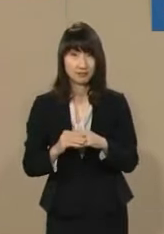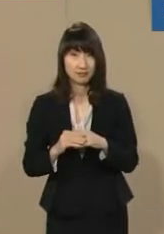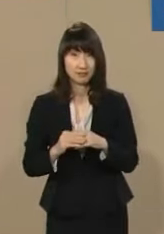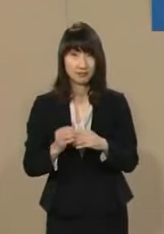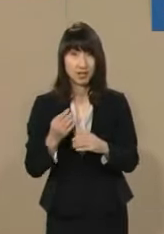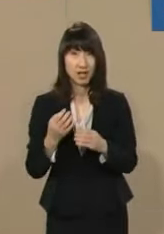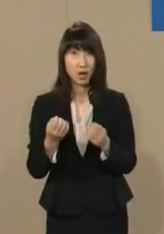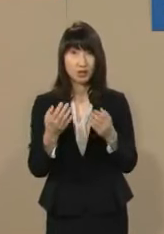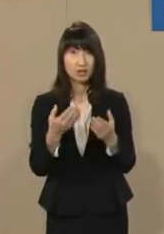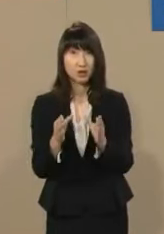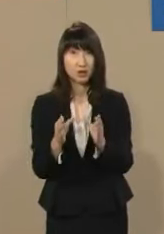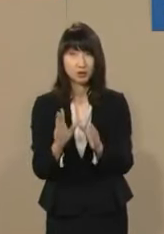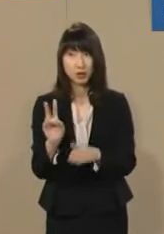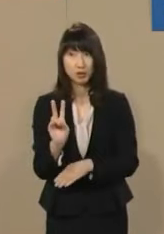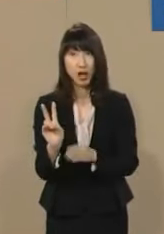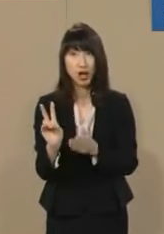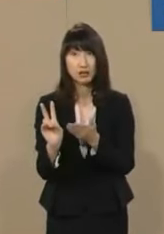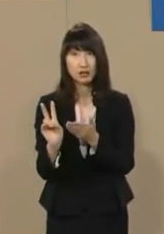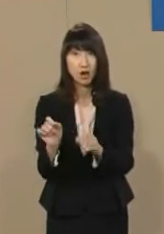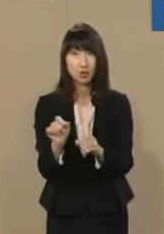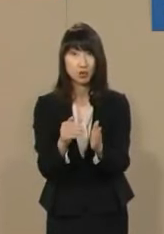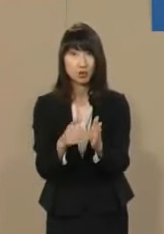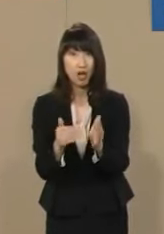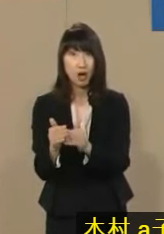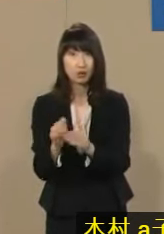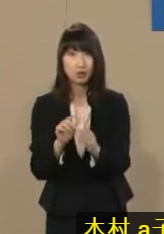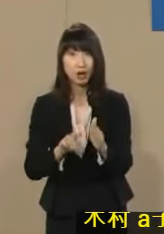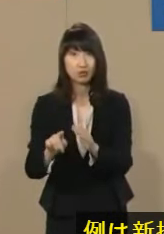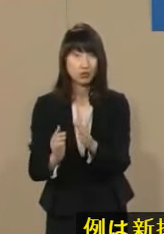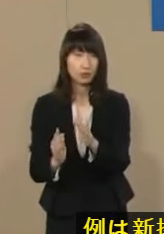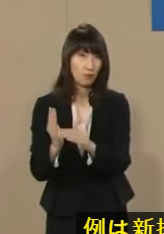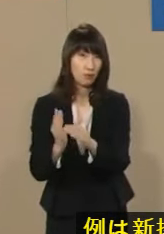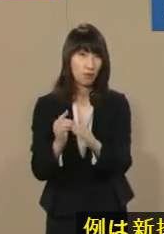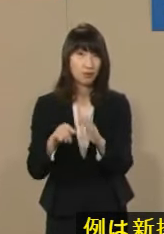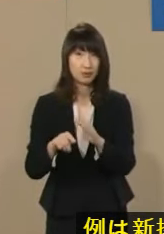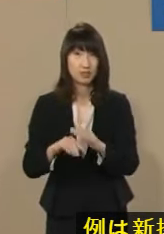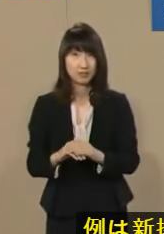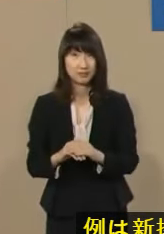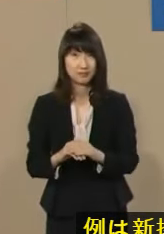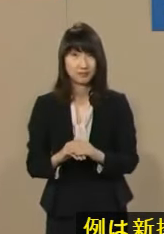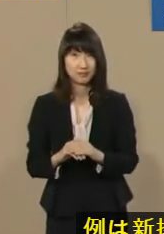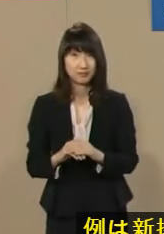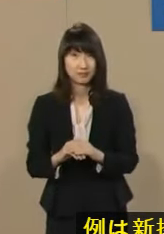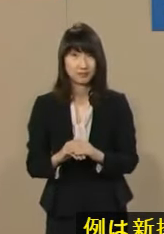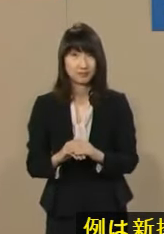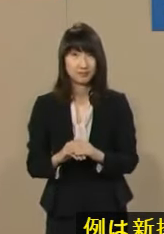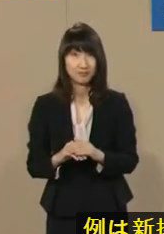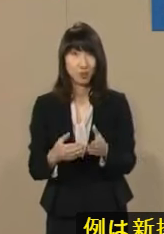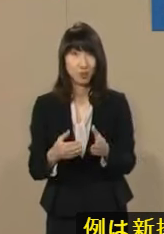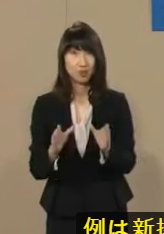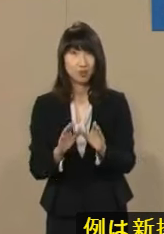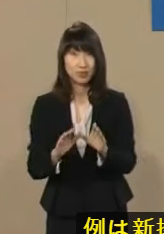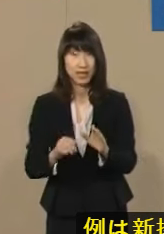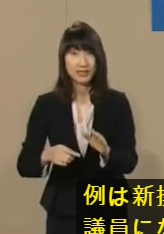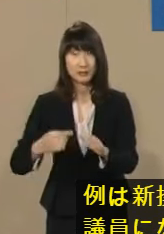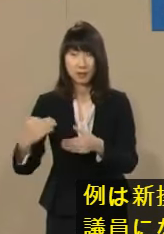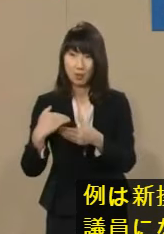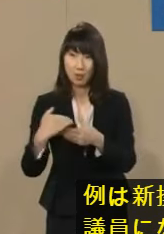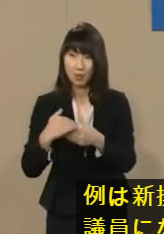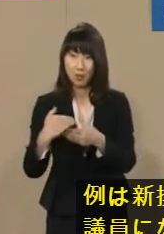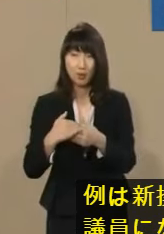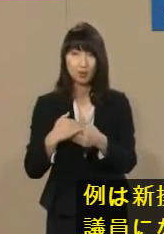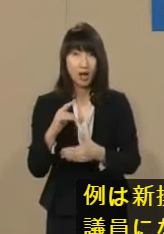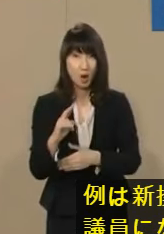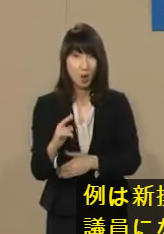令和新選組ではこのお二人が特定枠で優先的に議員になります。このグループで一番票を稼ぐはず